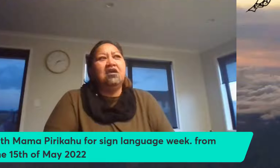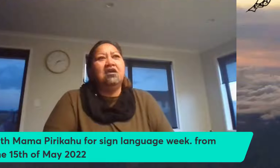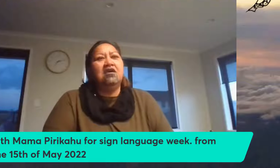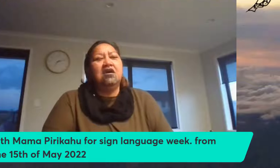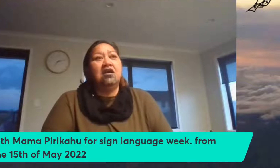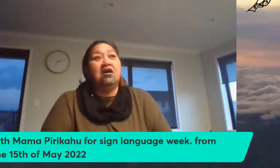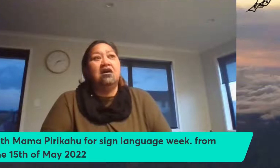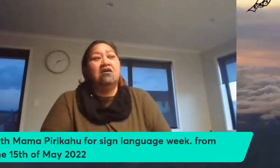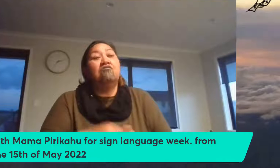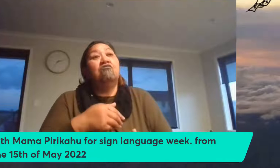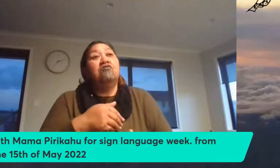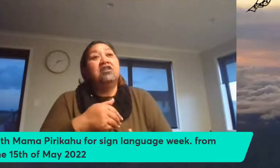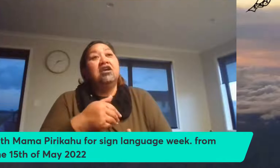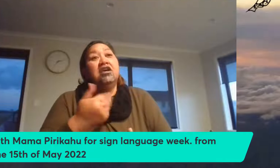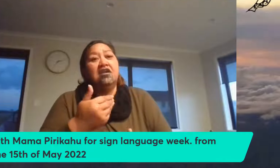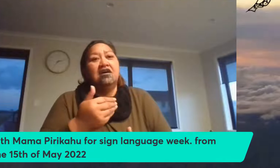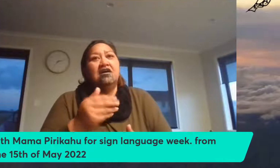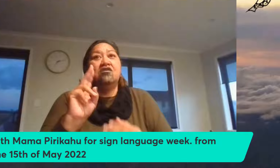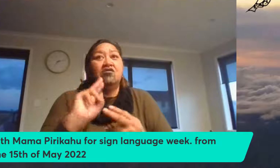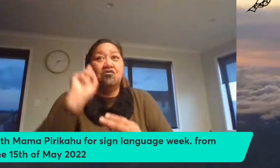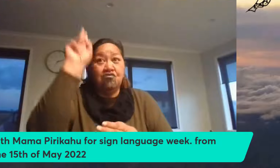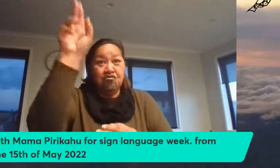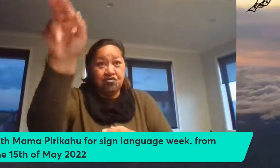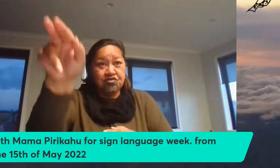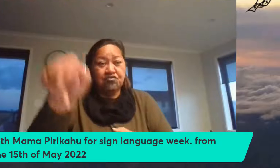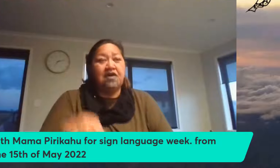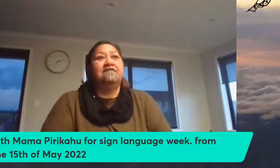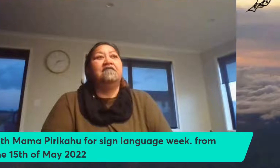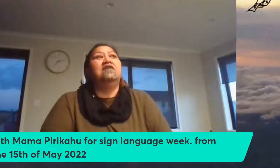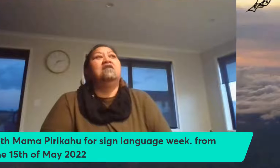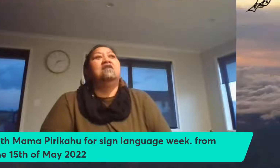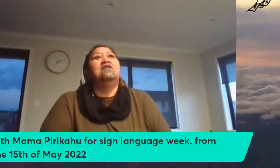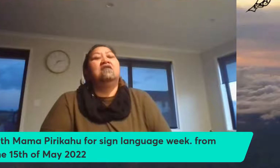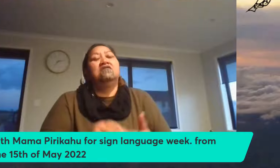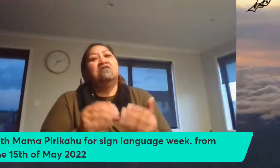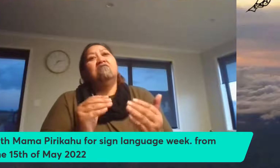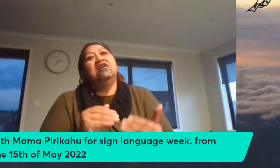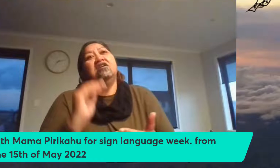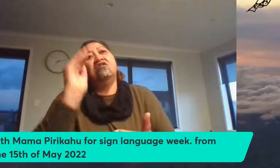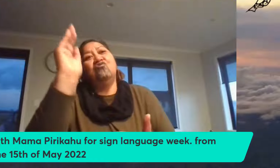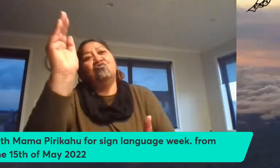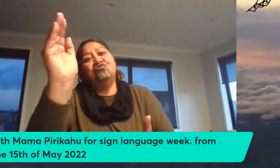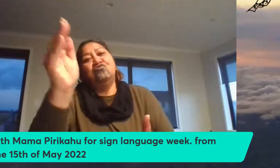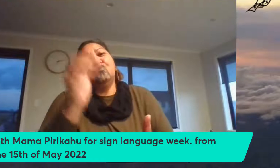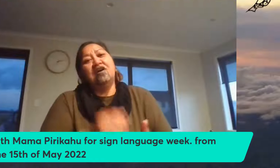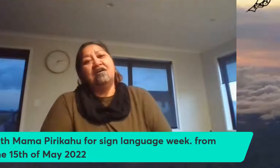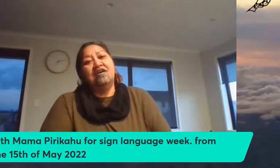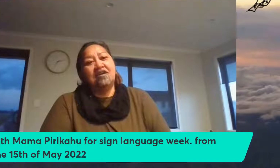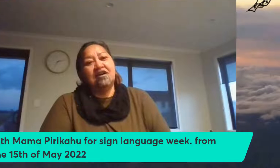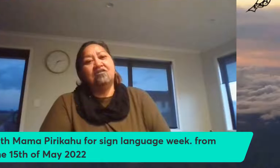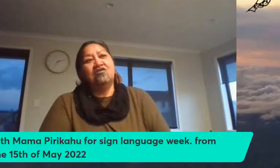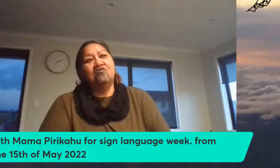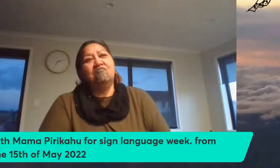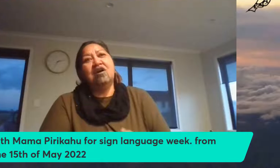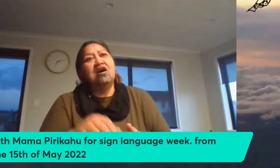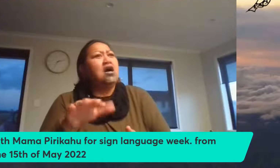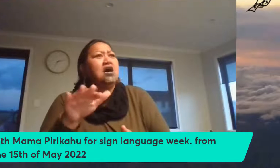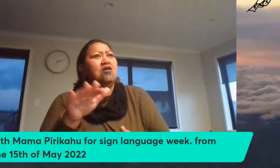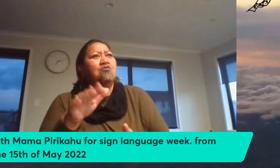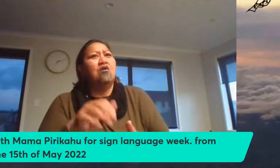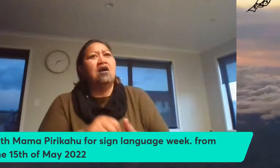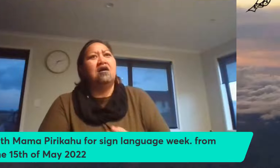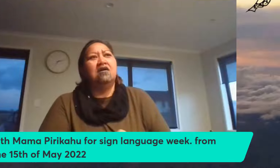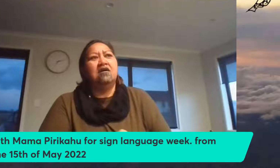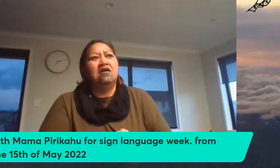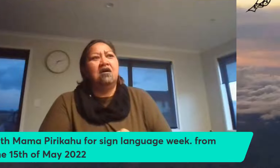Me ki ara ko te ira no tua. Taua ira no tua rātau mā